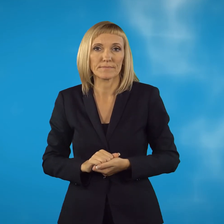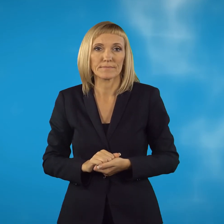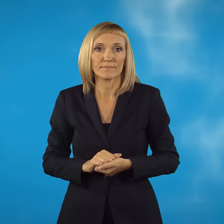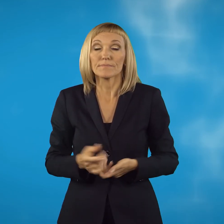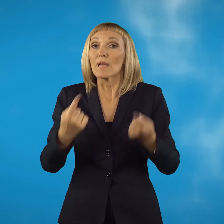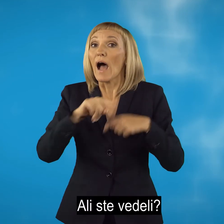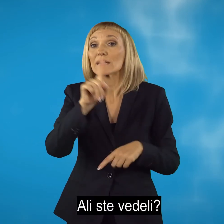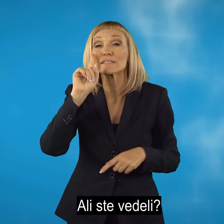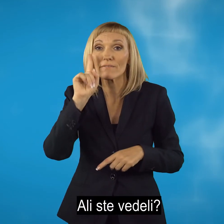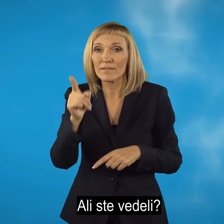Ali ste vedeli?